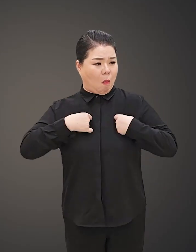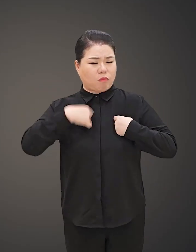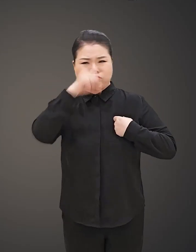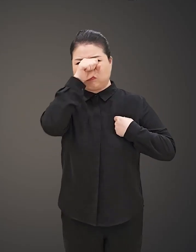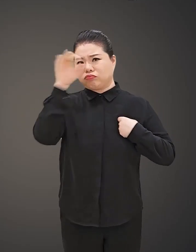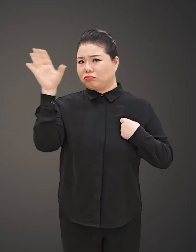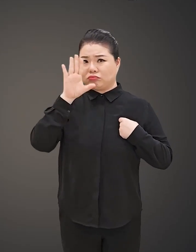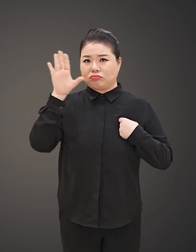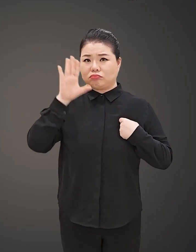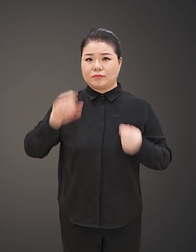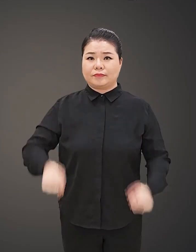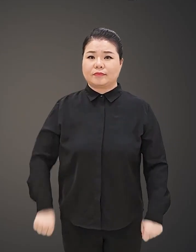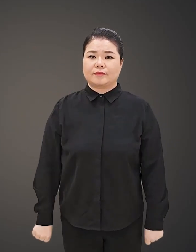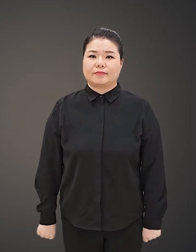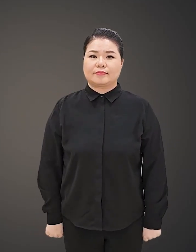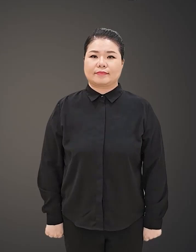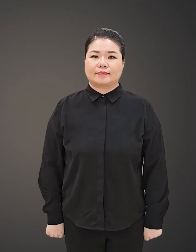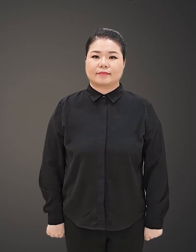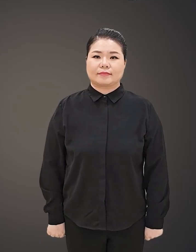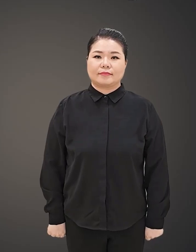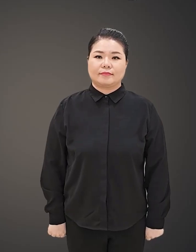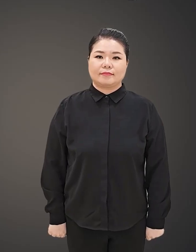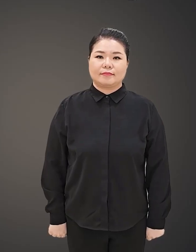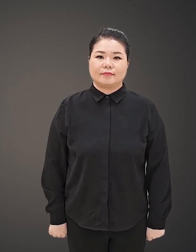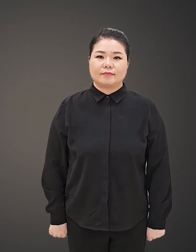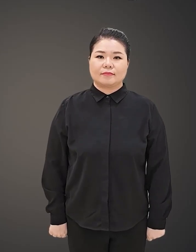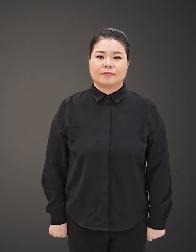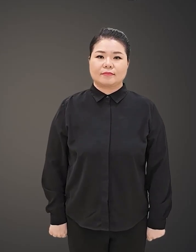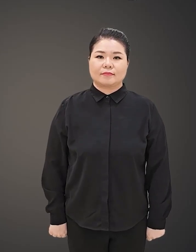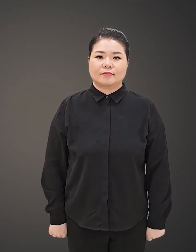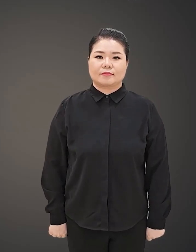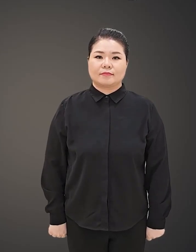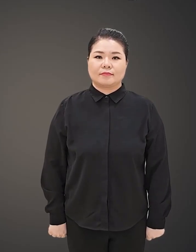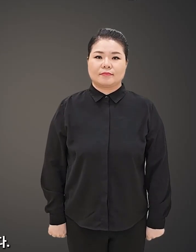정작 재활용에서는 나쁜 사례 중 하나입니다.